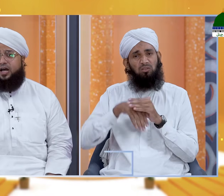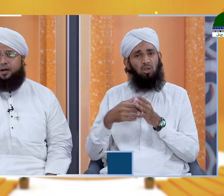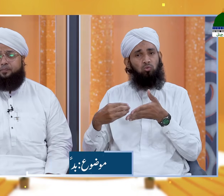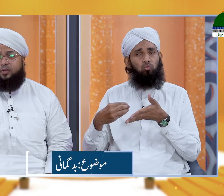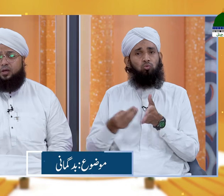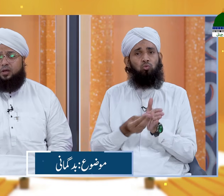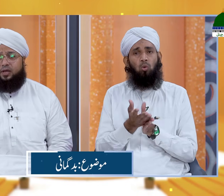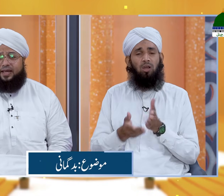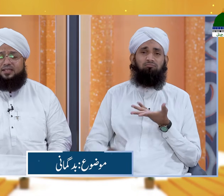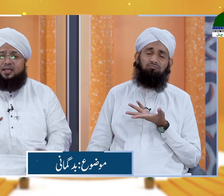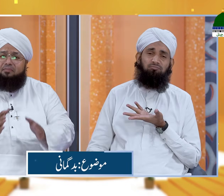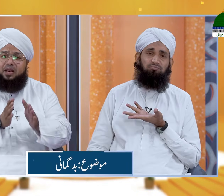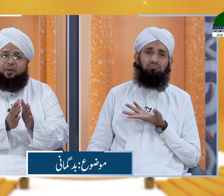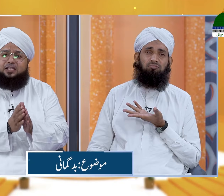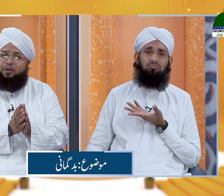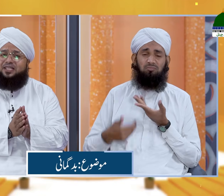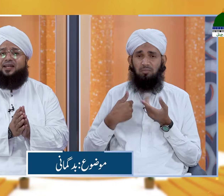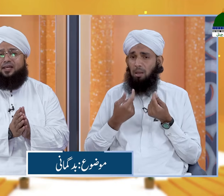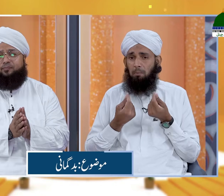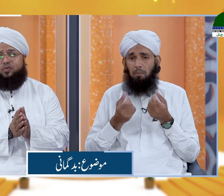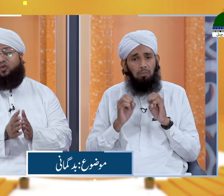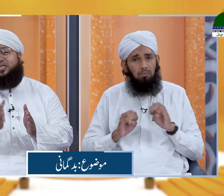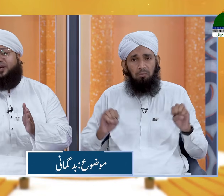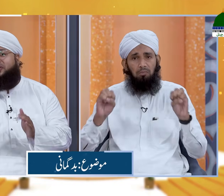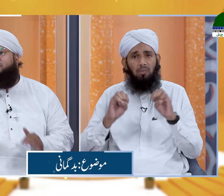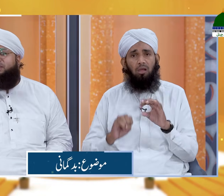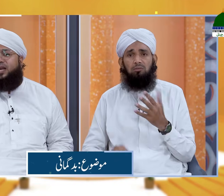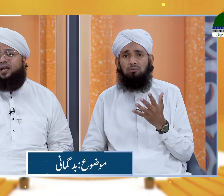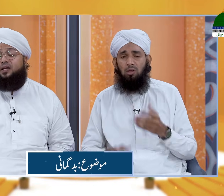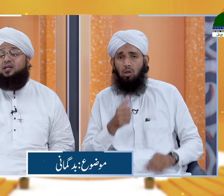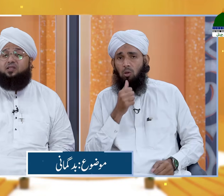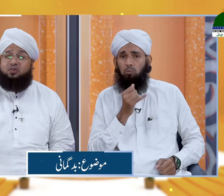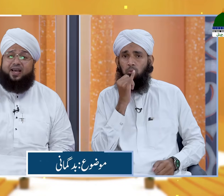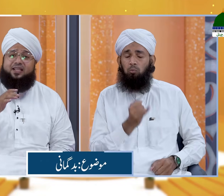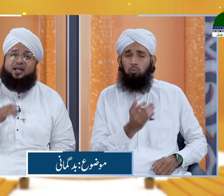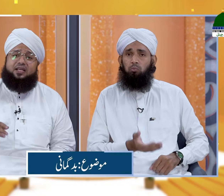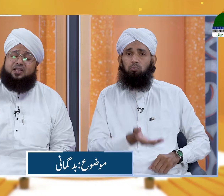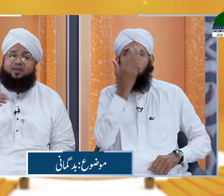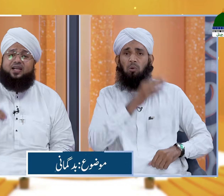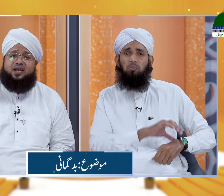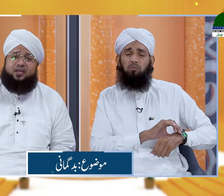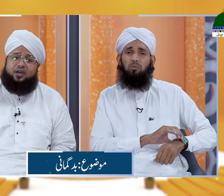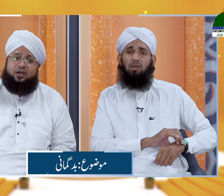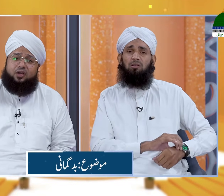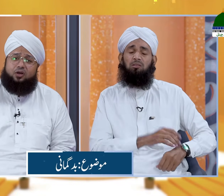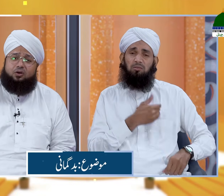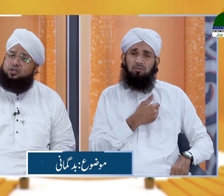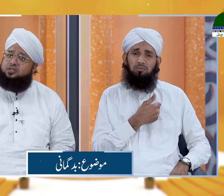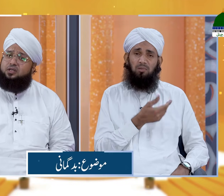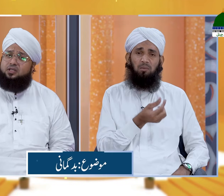آیا ایسا کہ میرے پاس پیسے نہیں، والد صاحب سخت بیمار ہیں، دوائی دلانی ہے، دوائی لانی ہے، اور اس